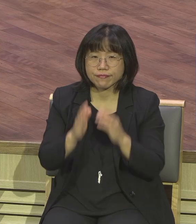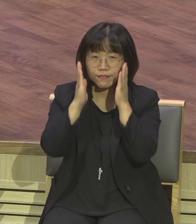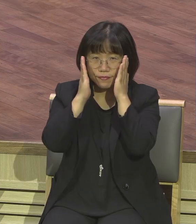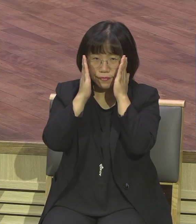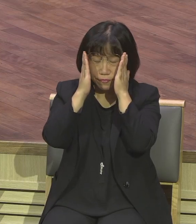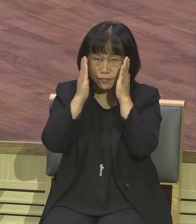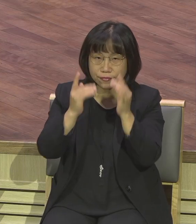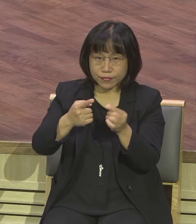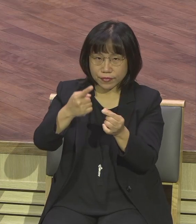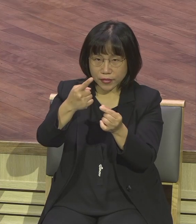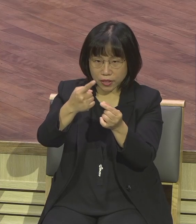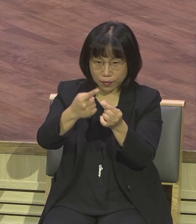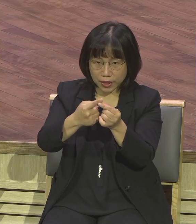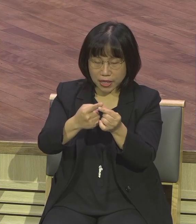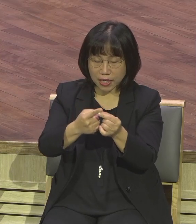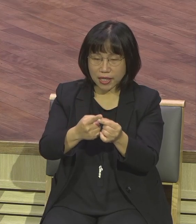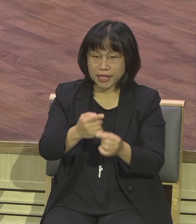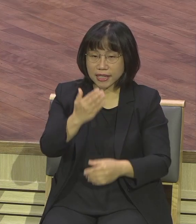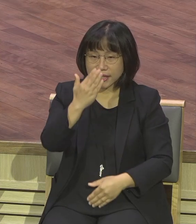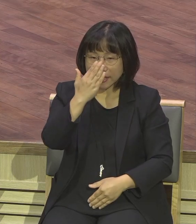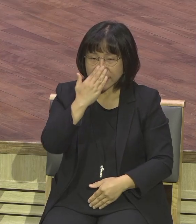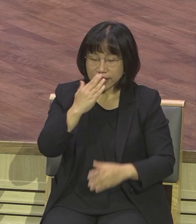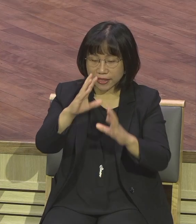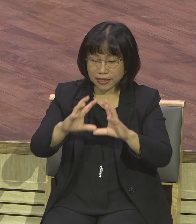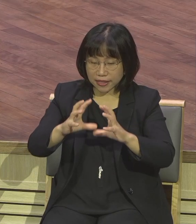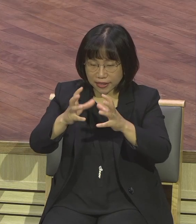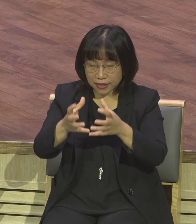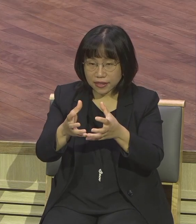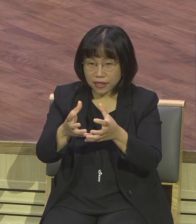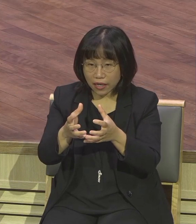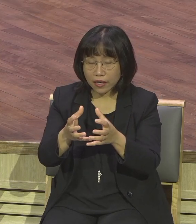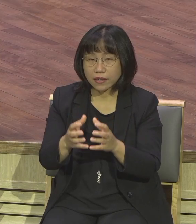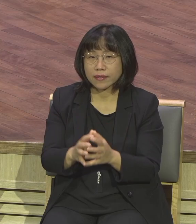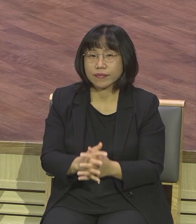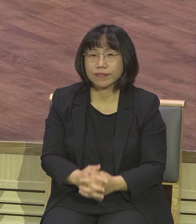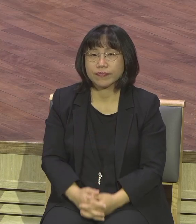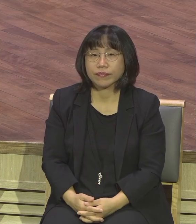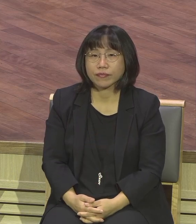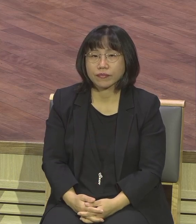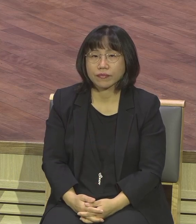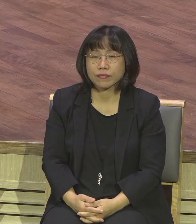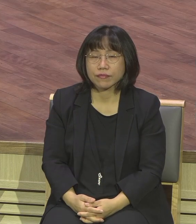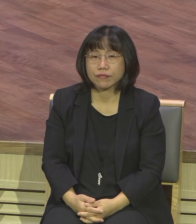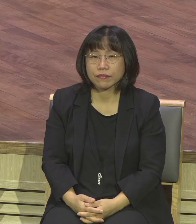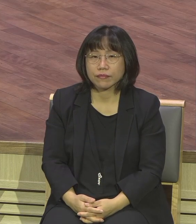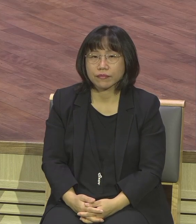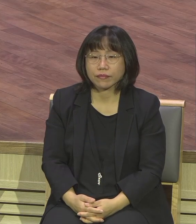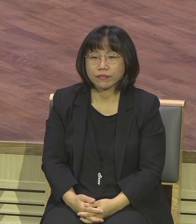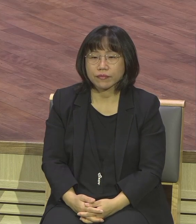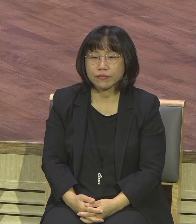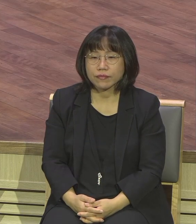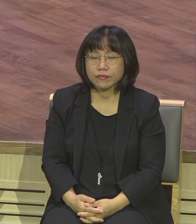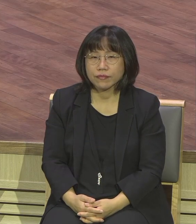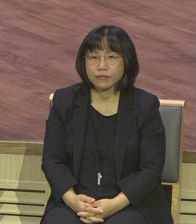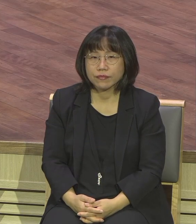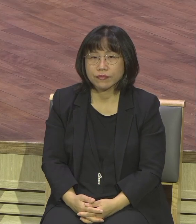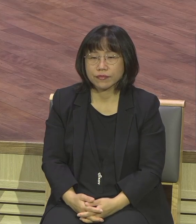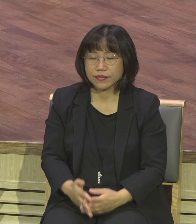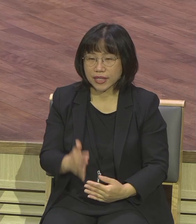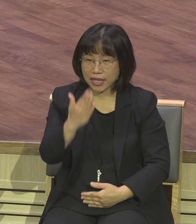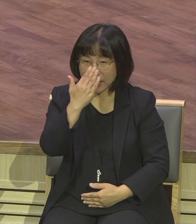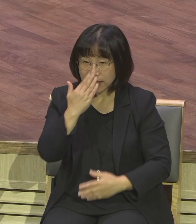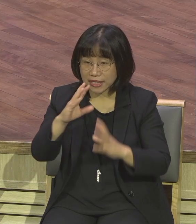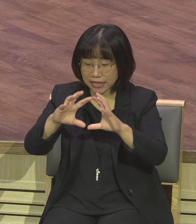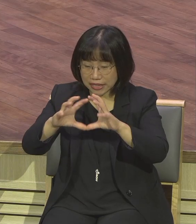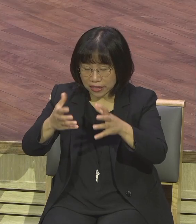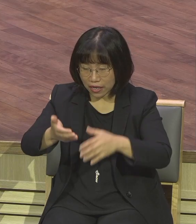첫째로 그 이스라엘. 자, 이스라엘은 실제로 어떤 상태에 있었냐? 고립 상태에